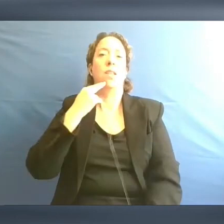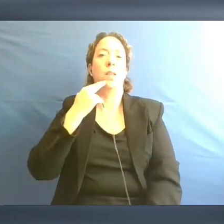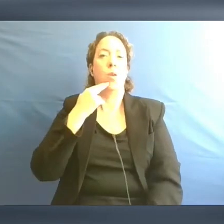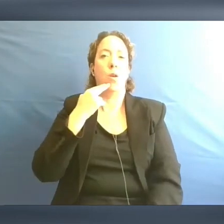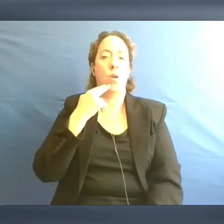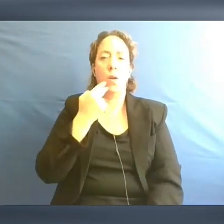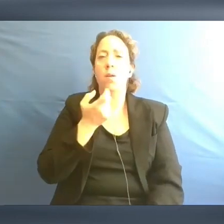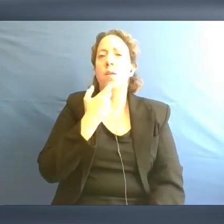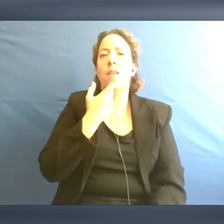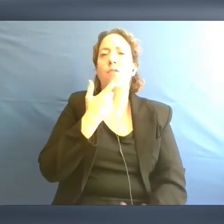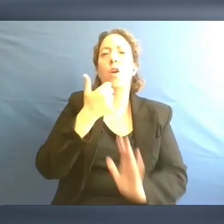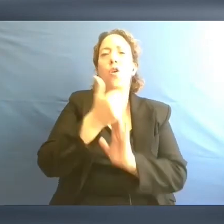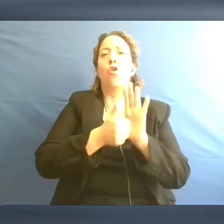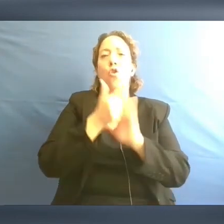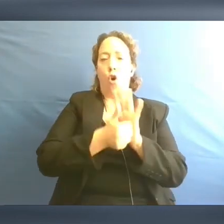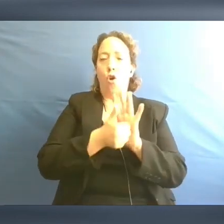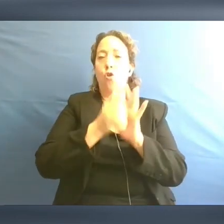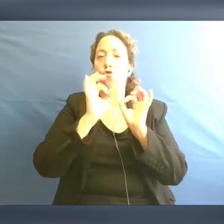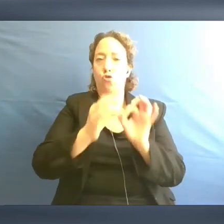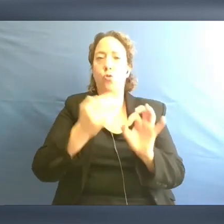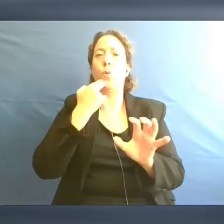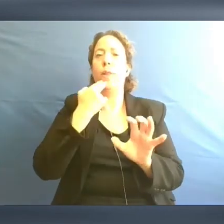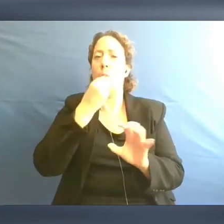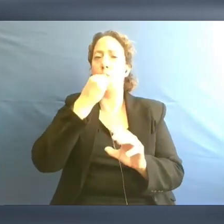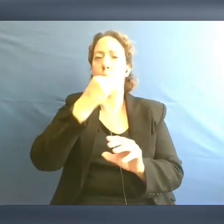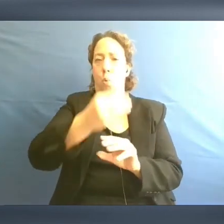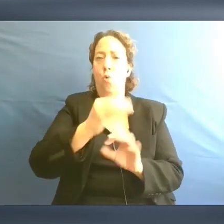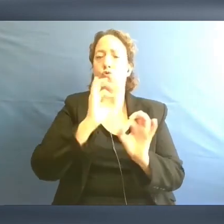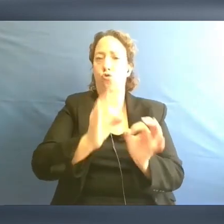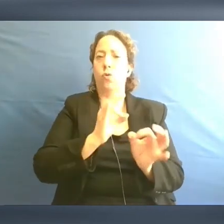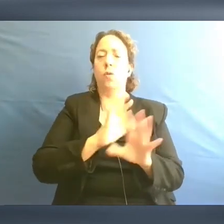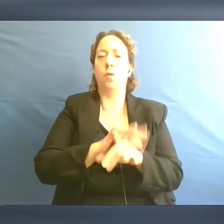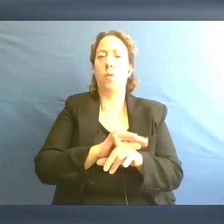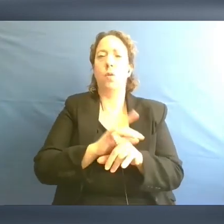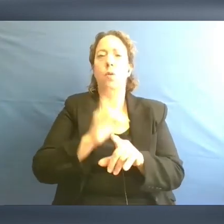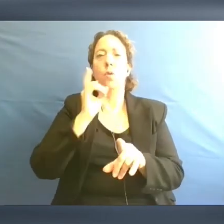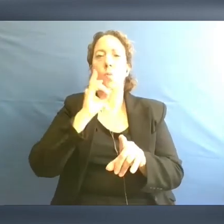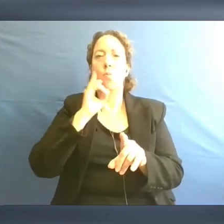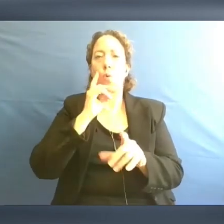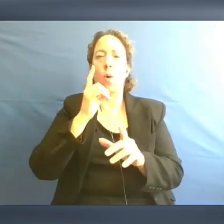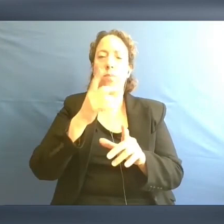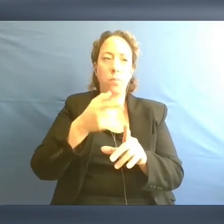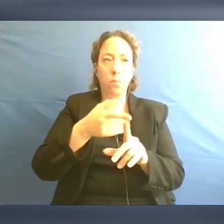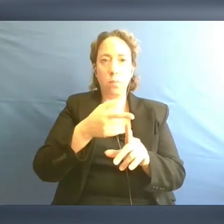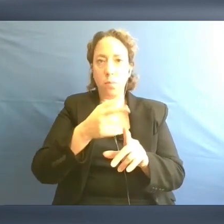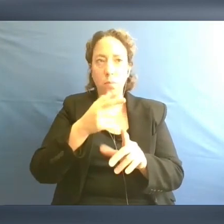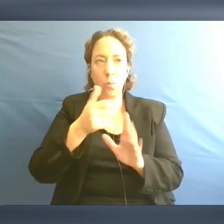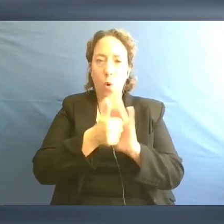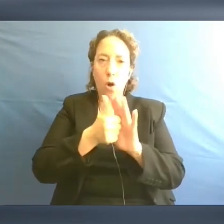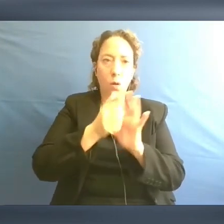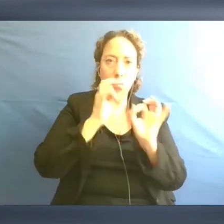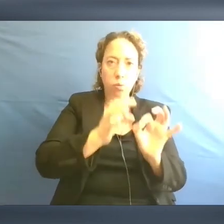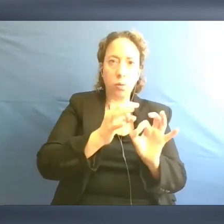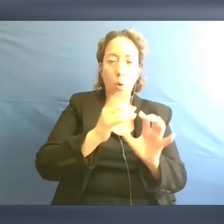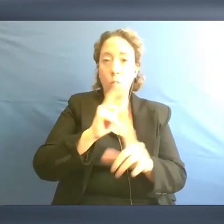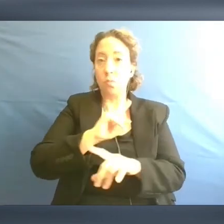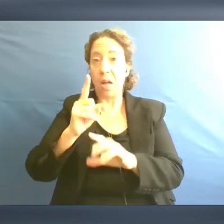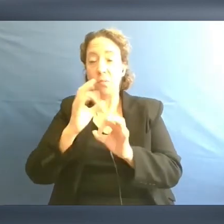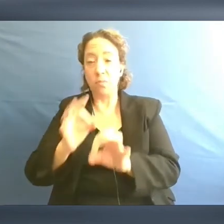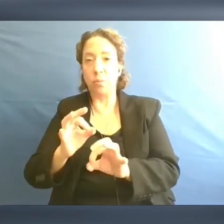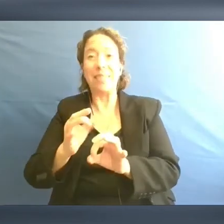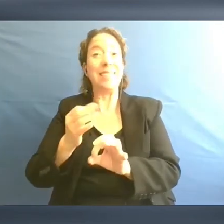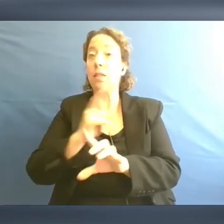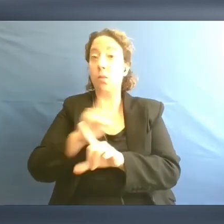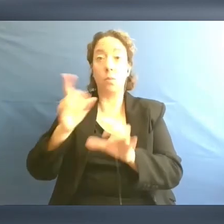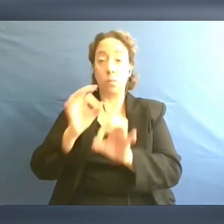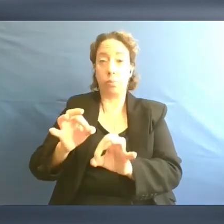que le rôle a été utilisé correctement. Parce qu'on ne peut pas détecter si le rôle est utilisé correctement, et si le rôle n'est pas utilisé correctement, du coup le